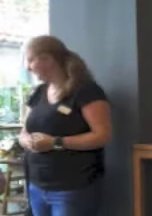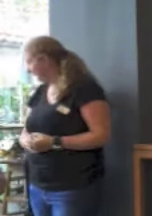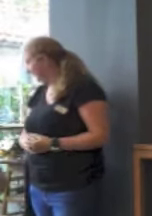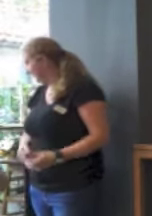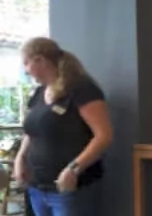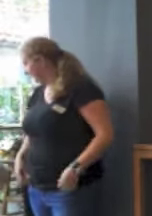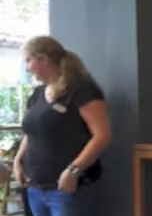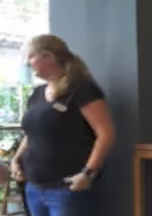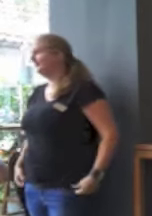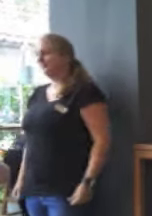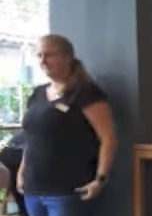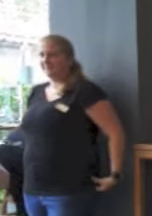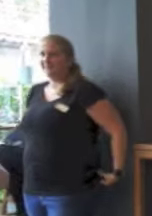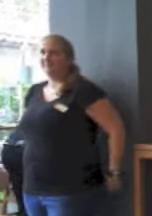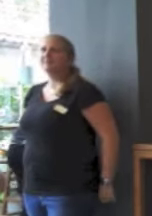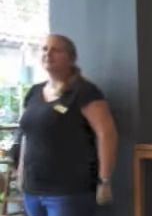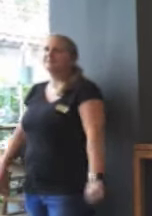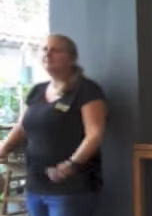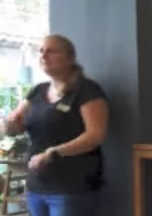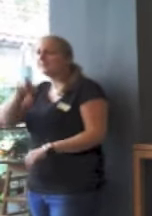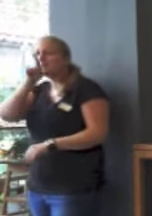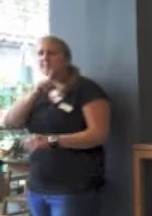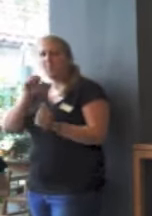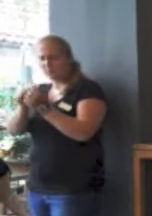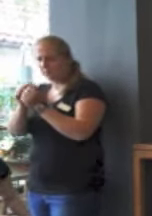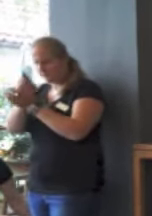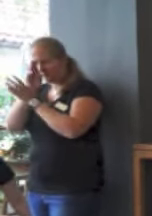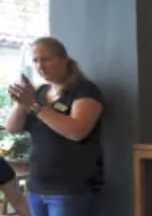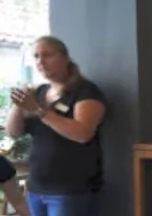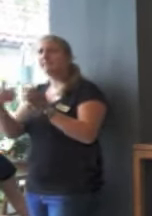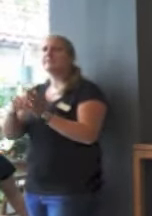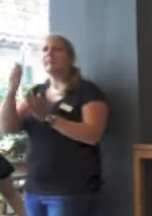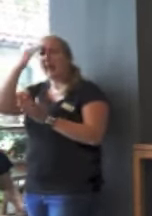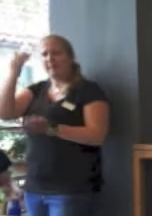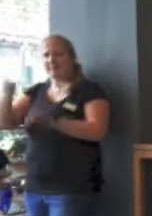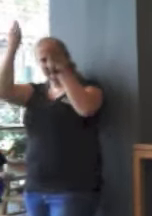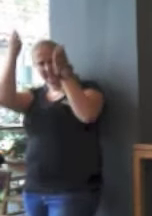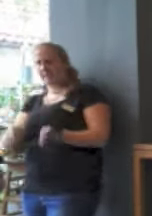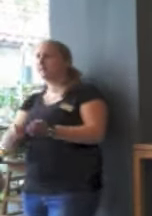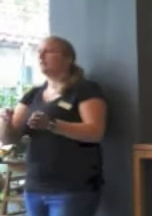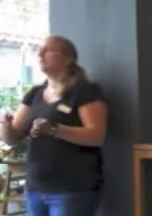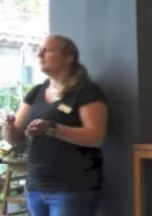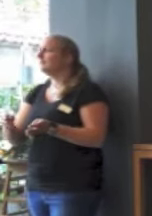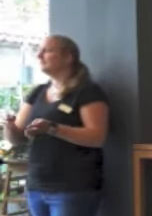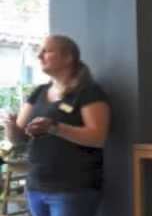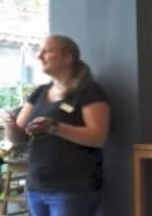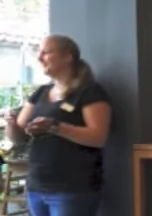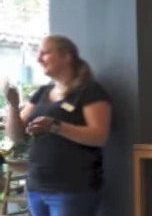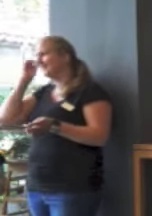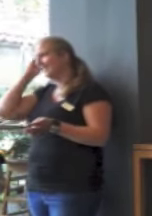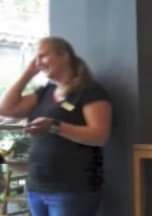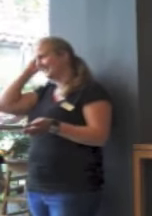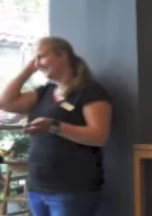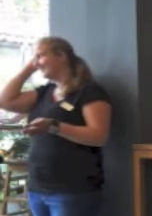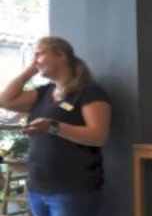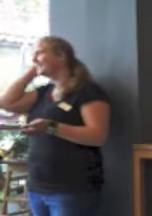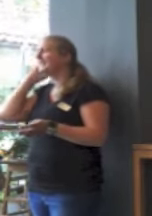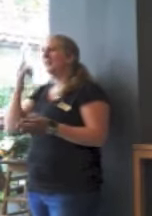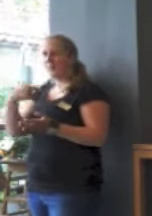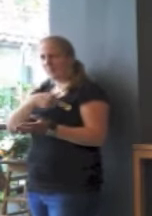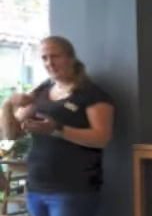Och det är väldigt lite egentligen som riktar sig mot den äldre personen själv. Och det vi menar är att